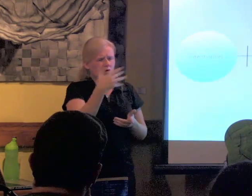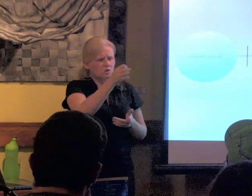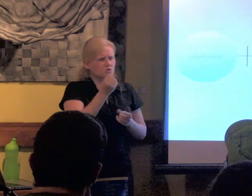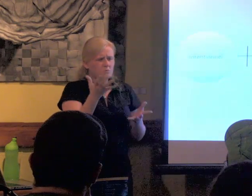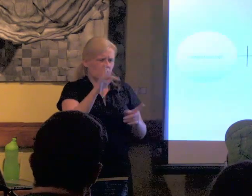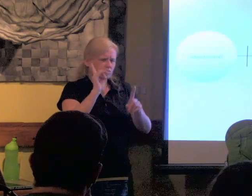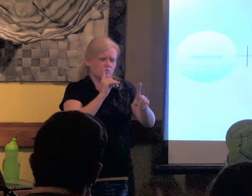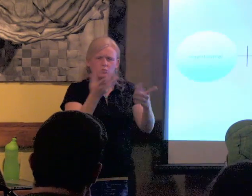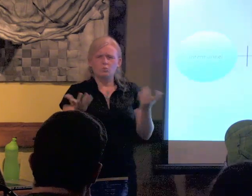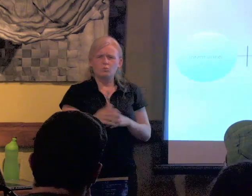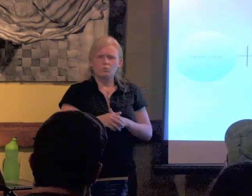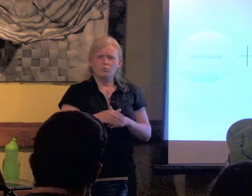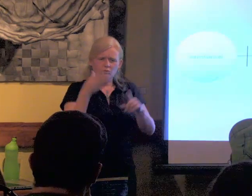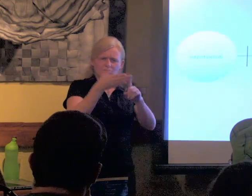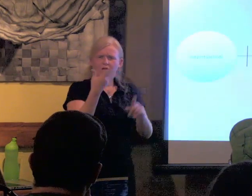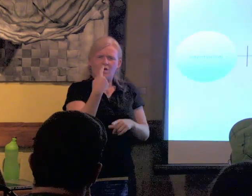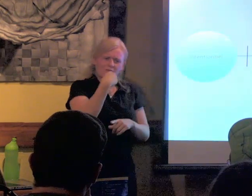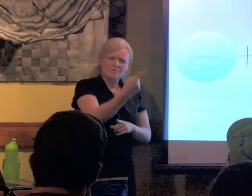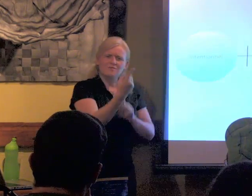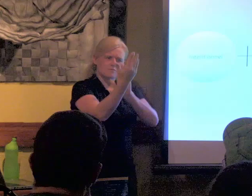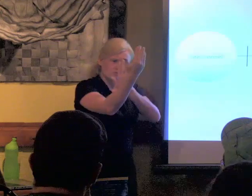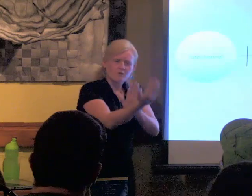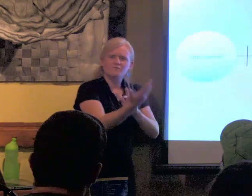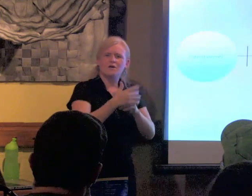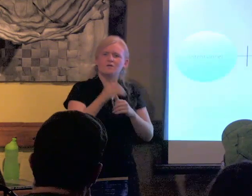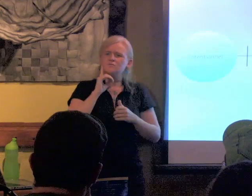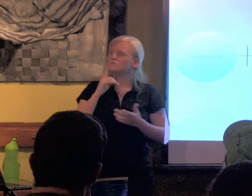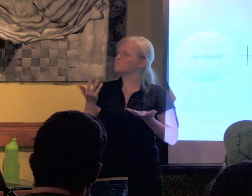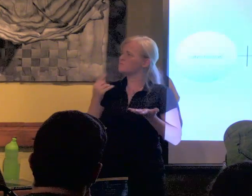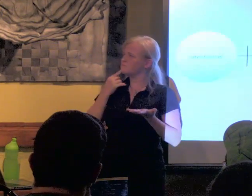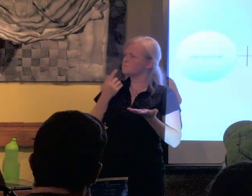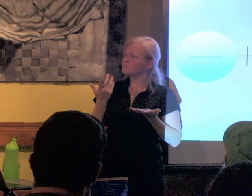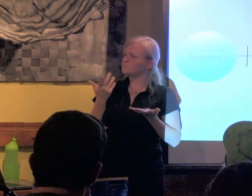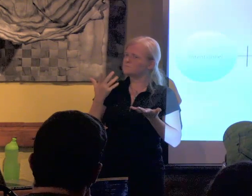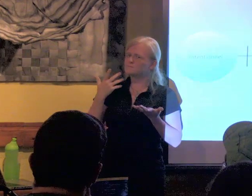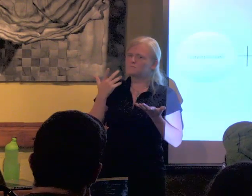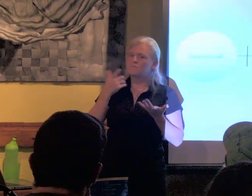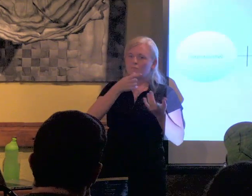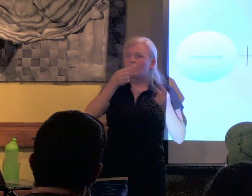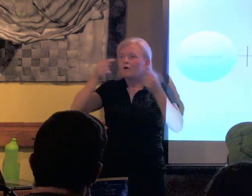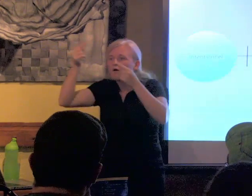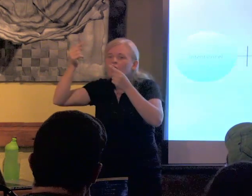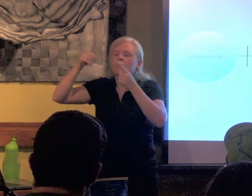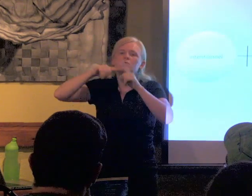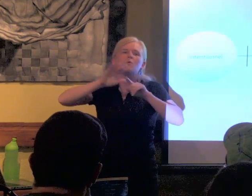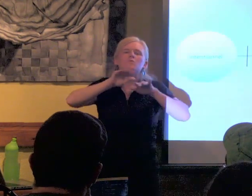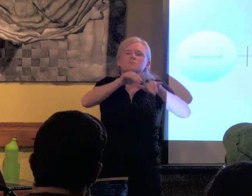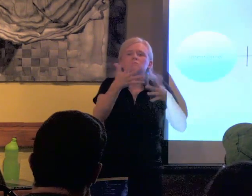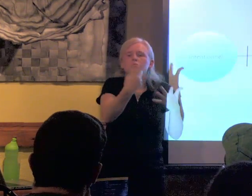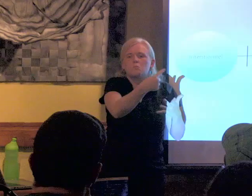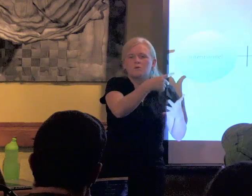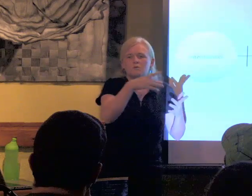il dit, écoute, lors de l'entrevue, il va dire, écoute, je ne peux pas t'embaucher parce que tu